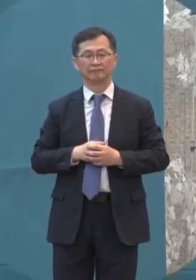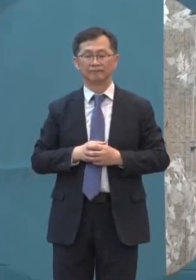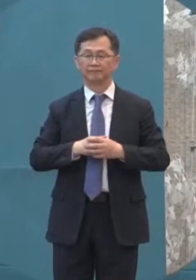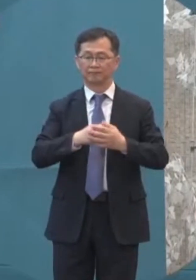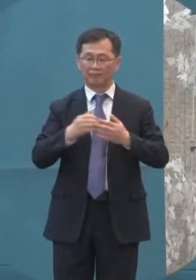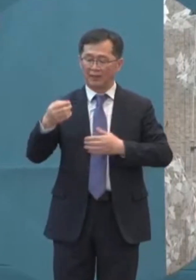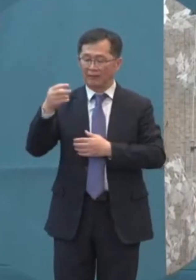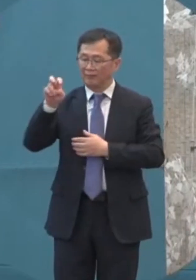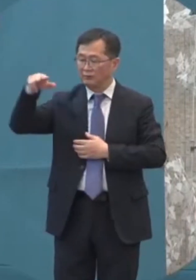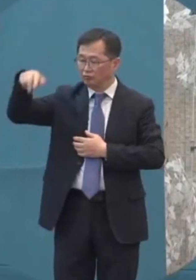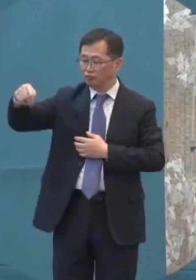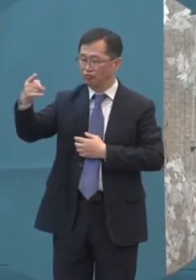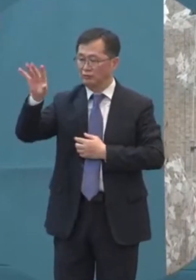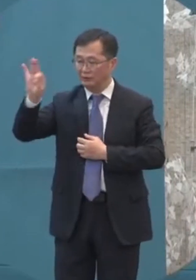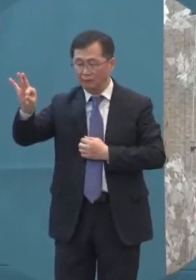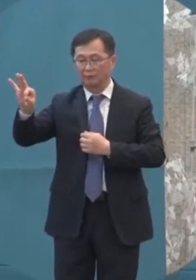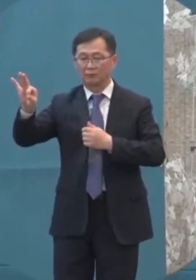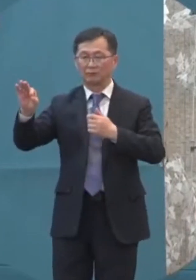더불어민주당